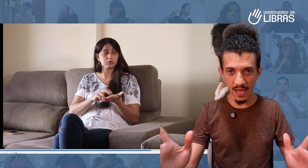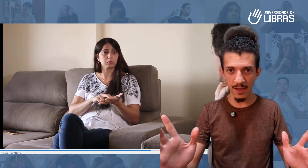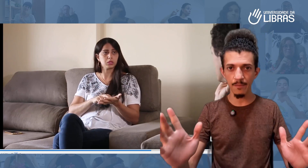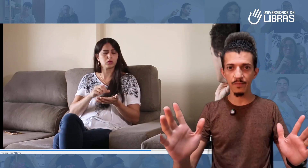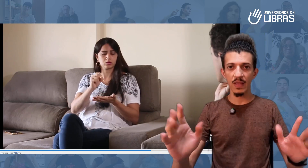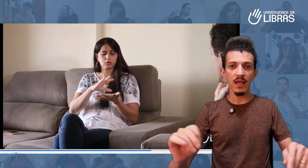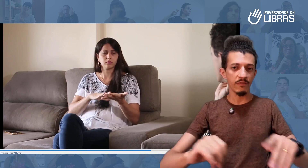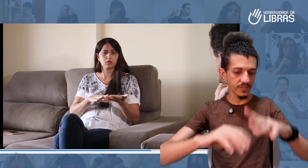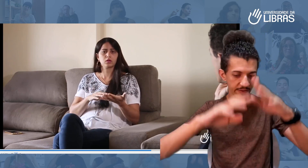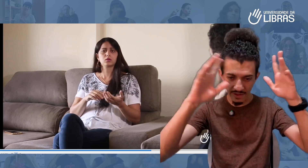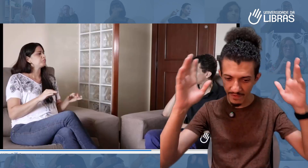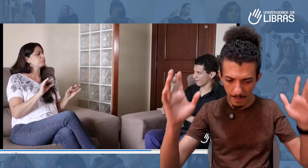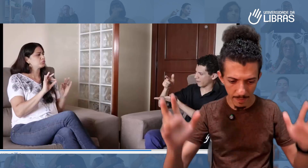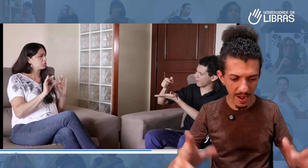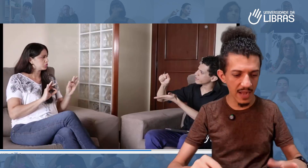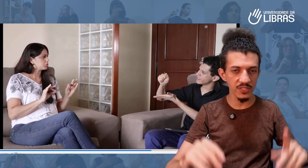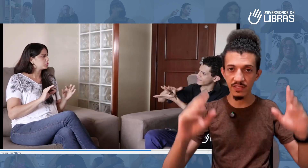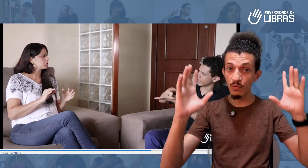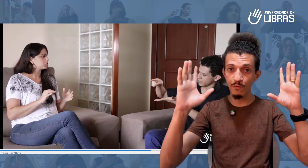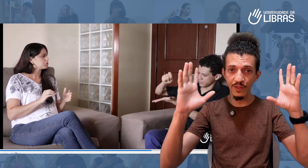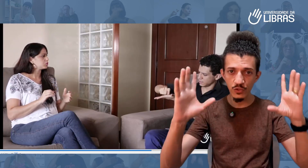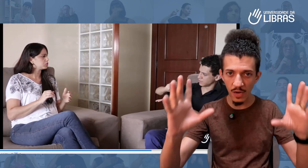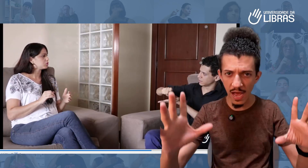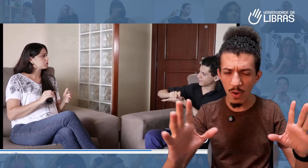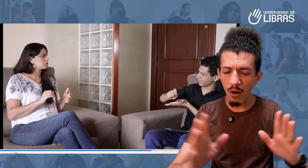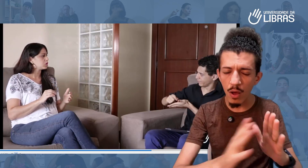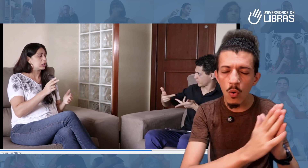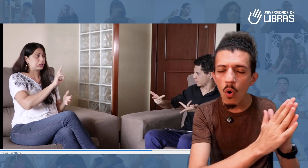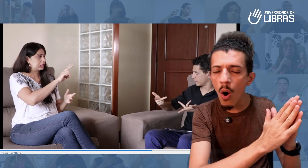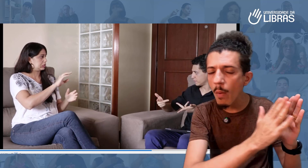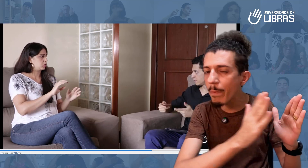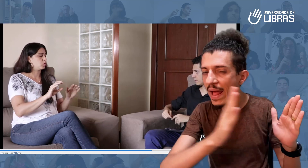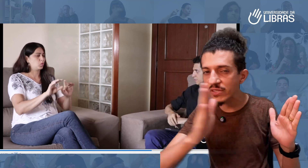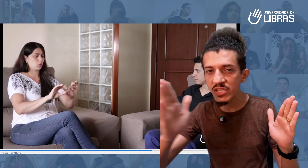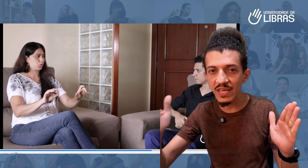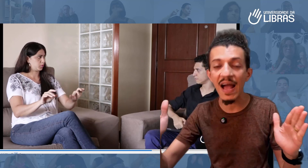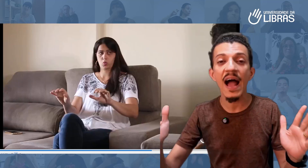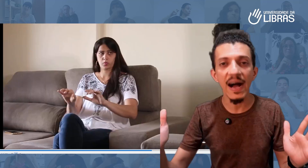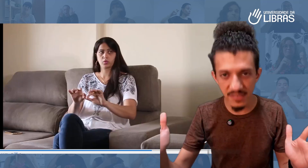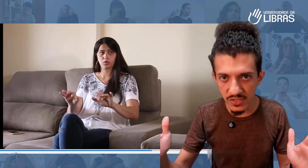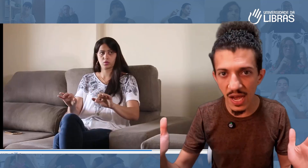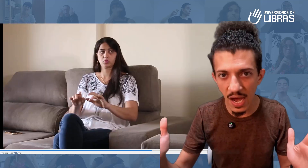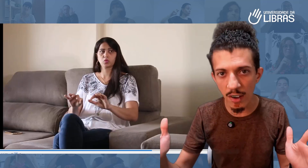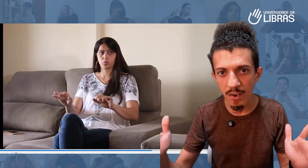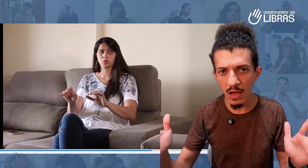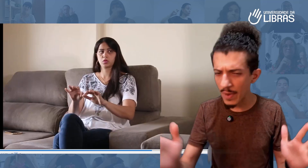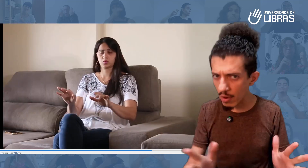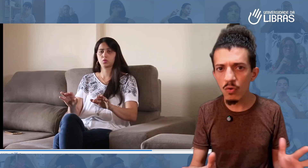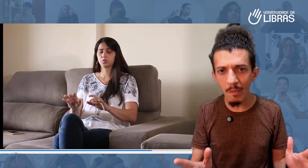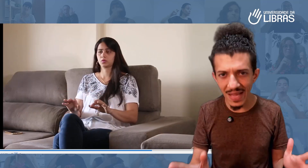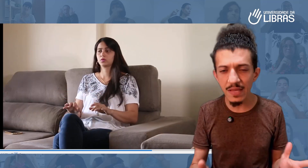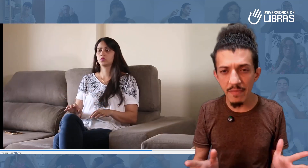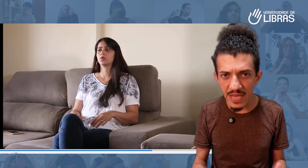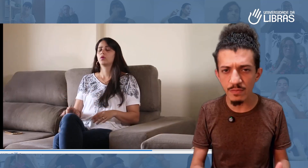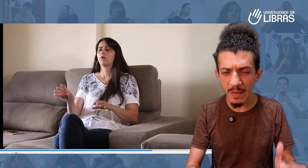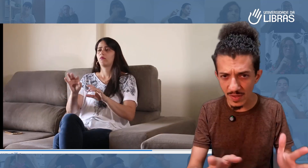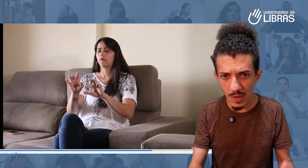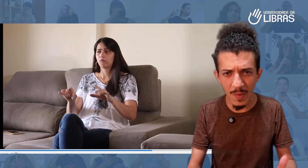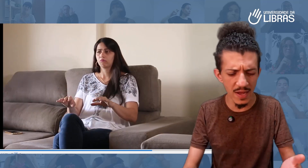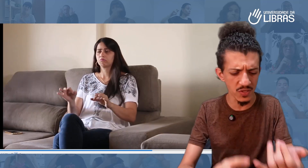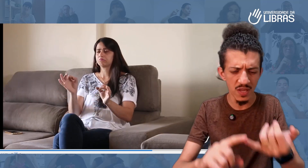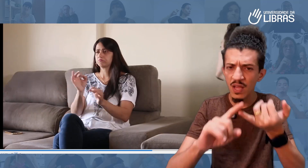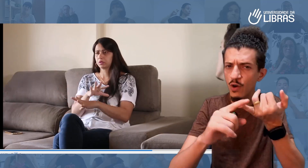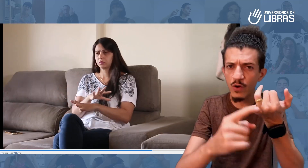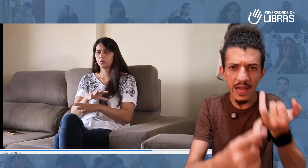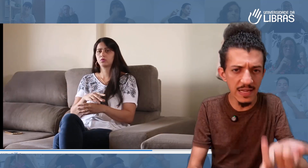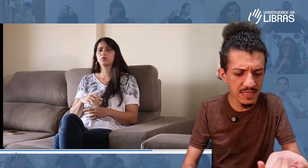entrar lá, você vai ver a página, tem um vídeo lá com a aula completinha. Assiste a aula, é uma aula completa mesmo, bem passo a